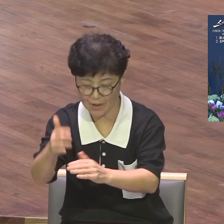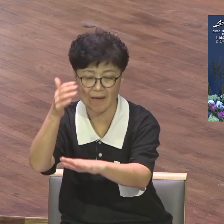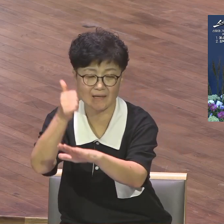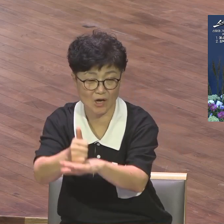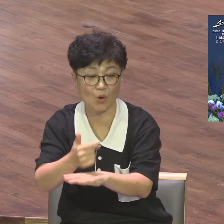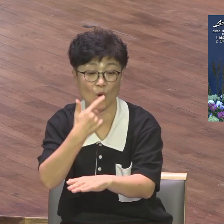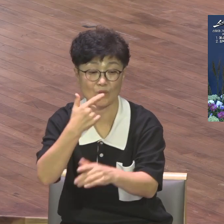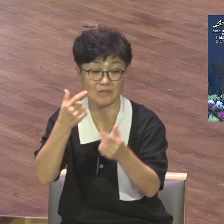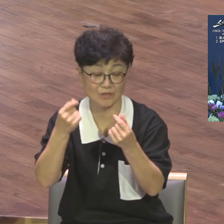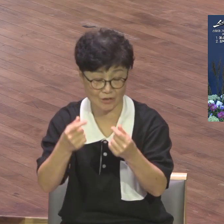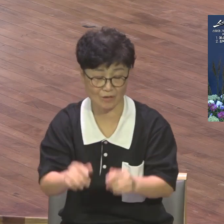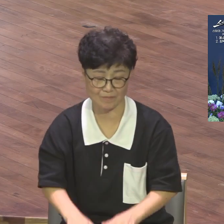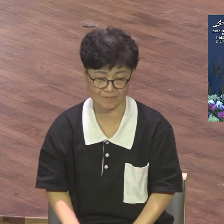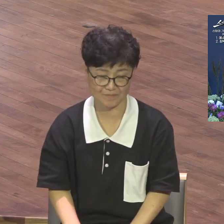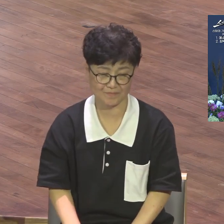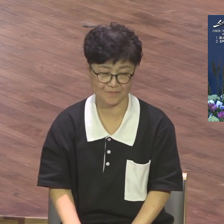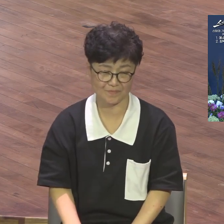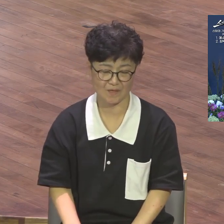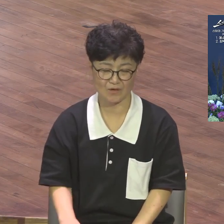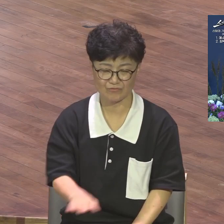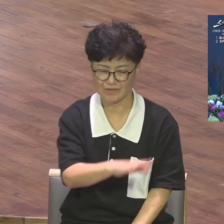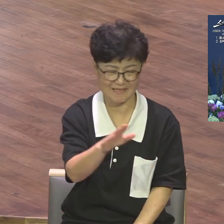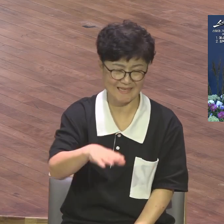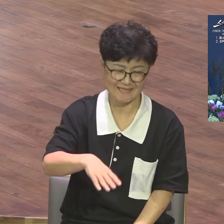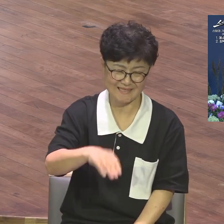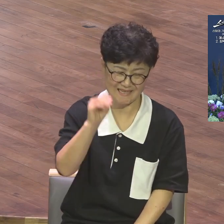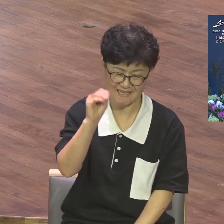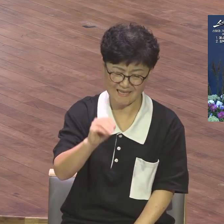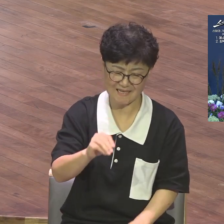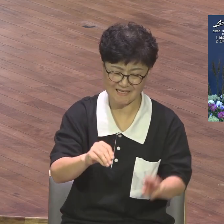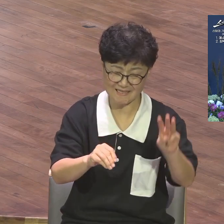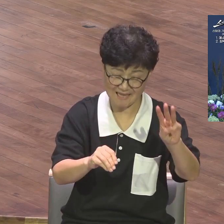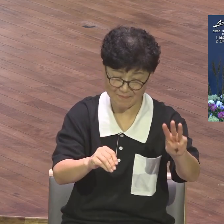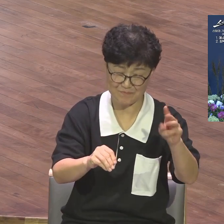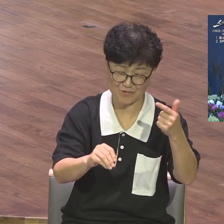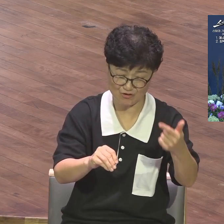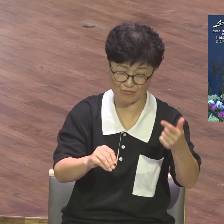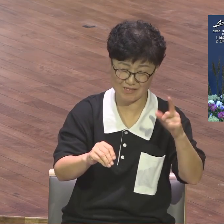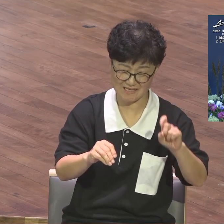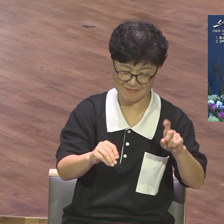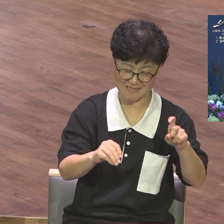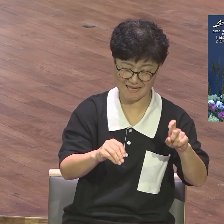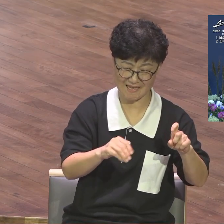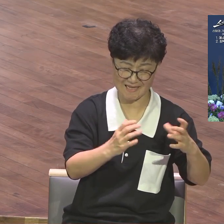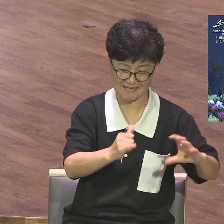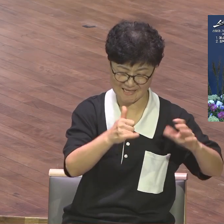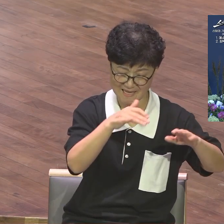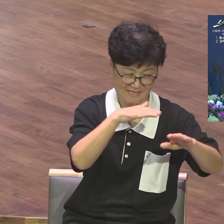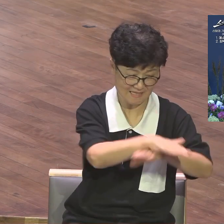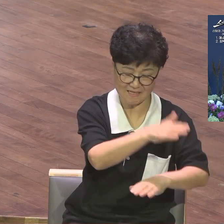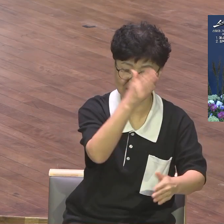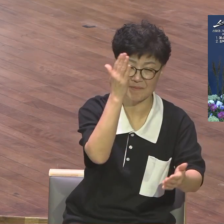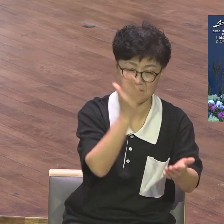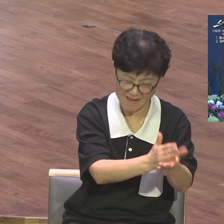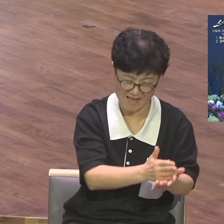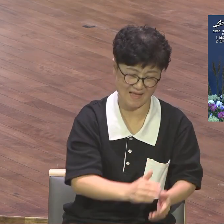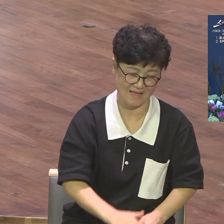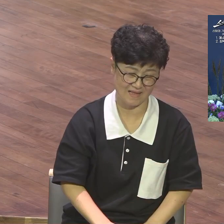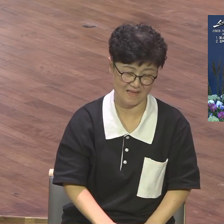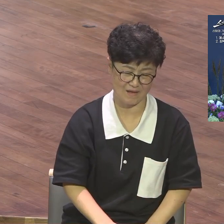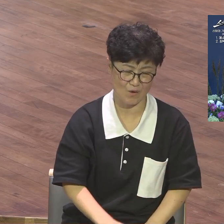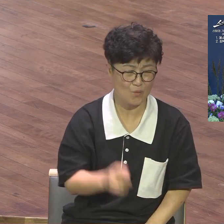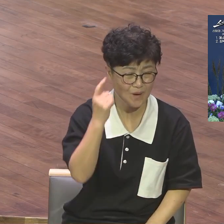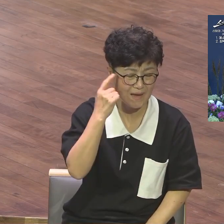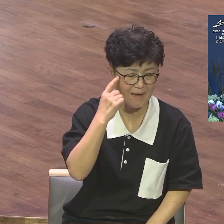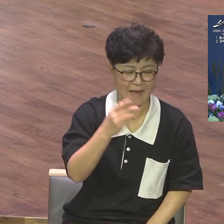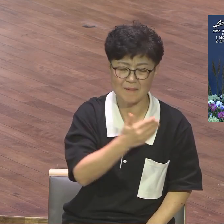3장, 6장, 11장에 매여있는 인생은 절대로 그것이 때로는 육신적인 편리함을 줄 수 있을지 몰라도 우리에게 참된 만족을 줄